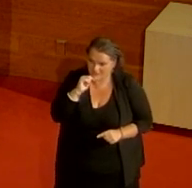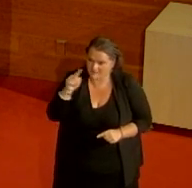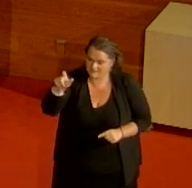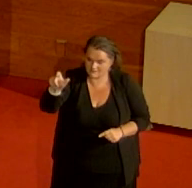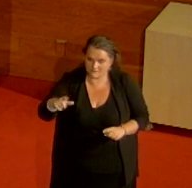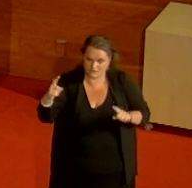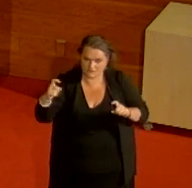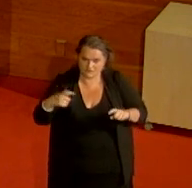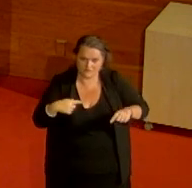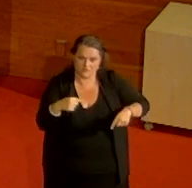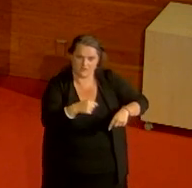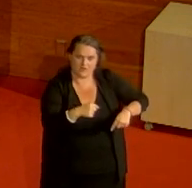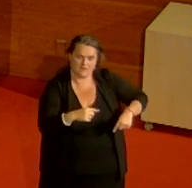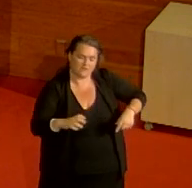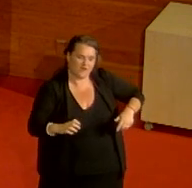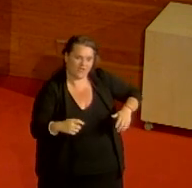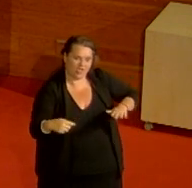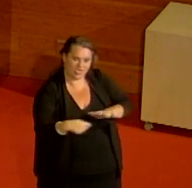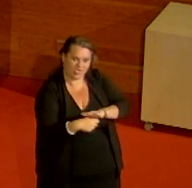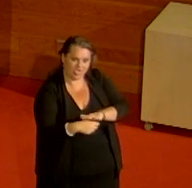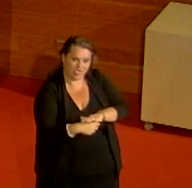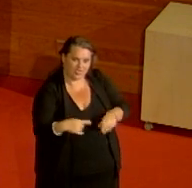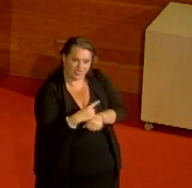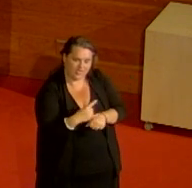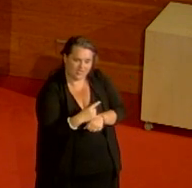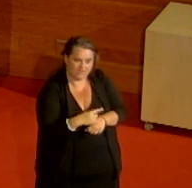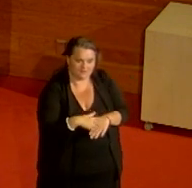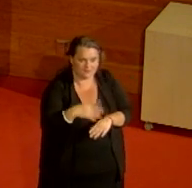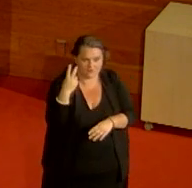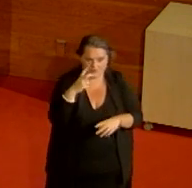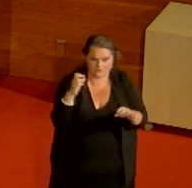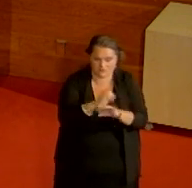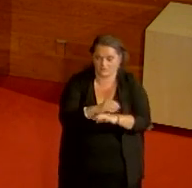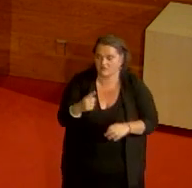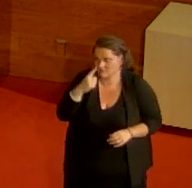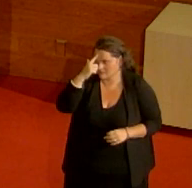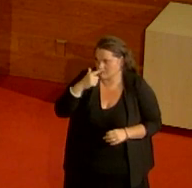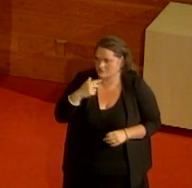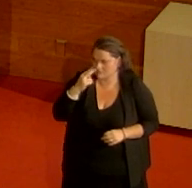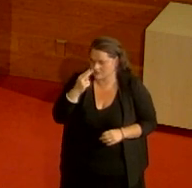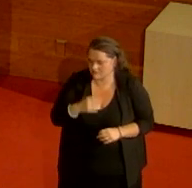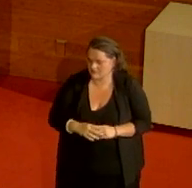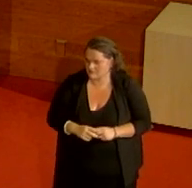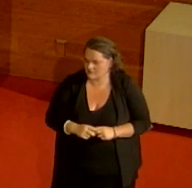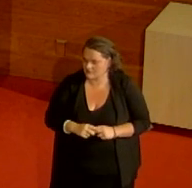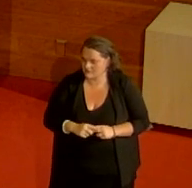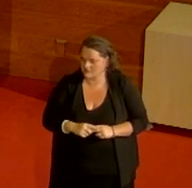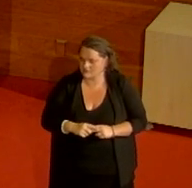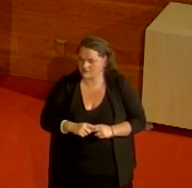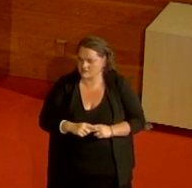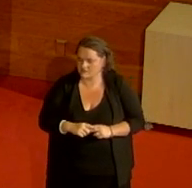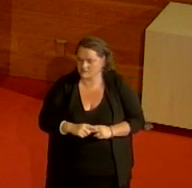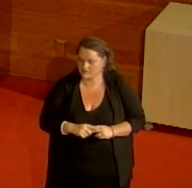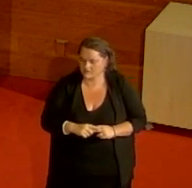tener los ojos desviados esta esta imagen me parecía muy interesante por dos razones en primer lugar porque nos permite entender ese